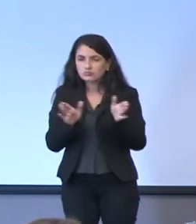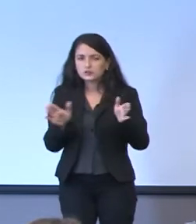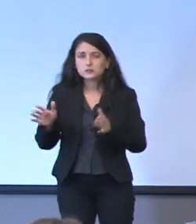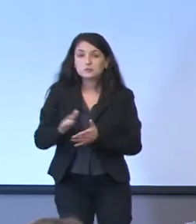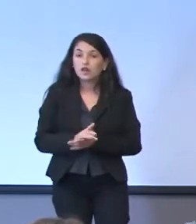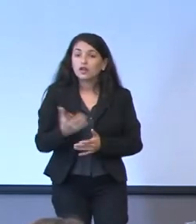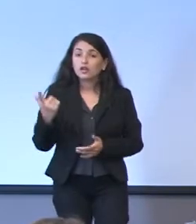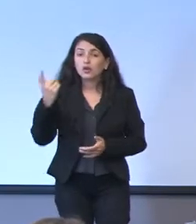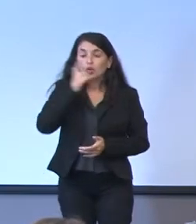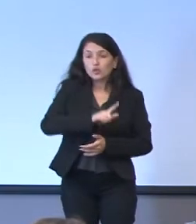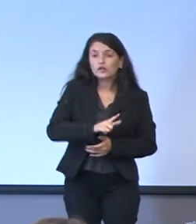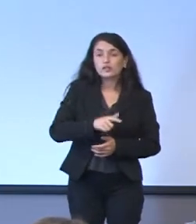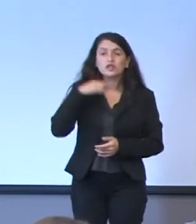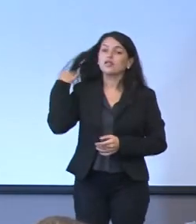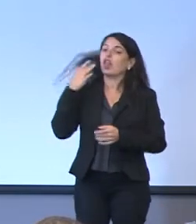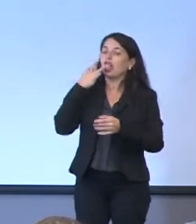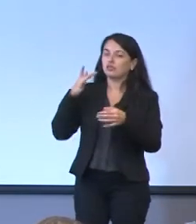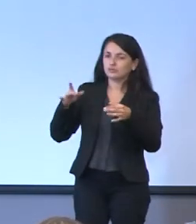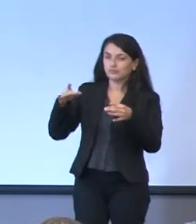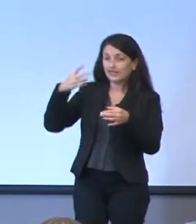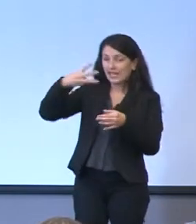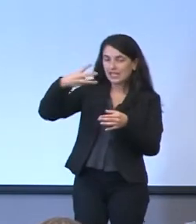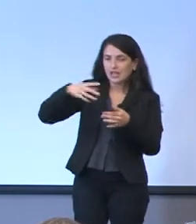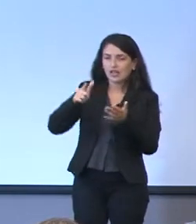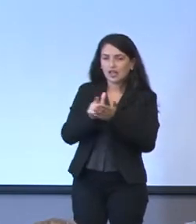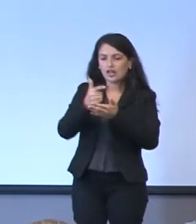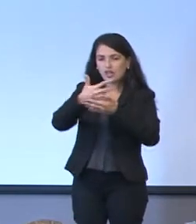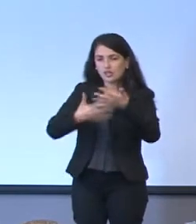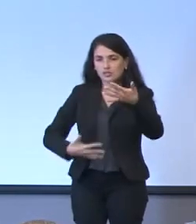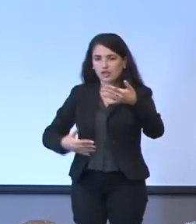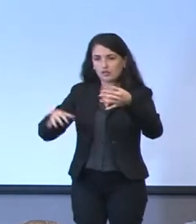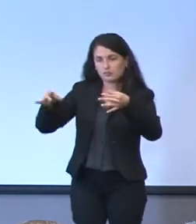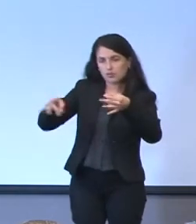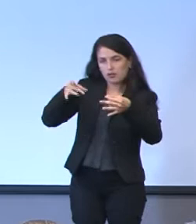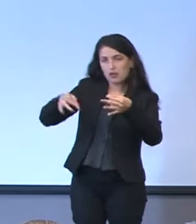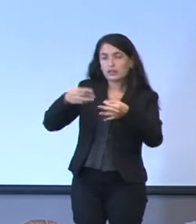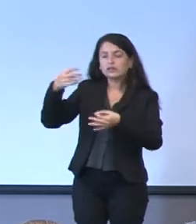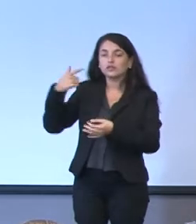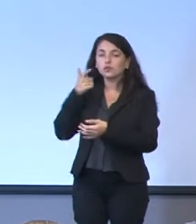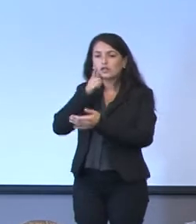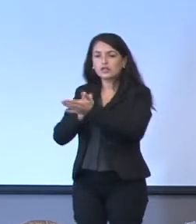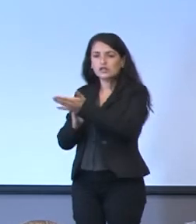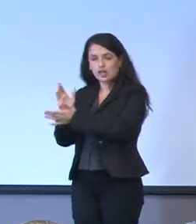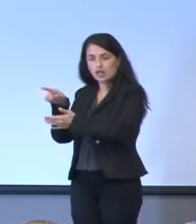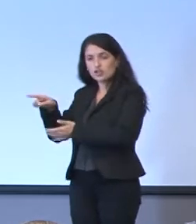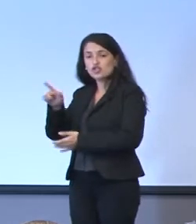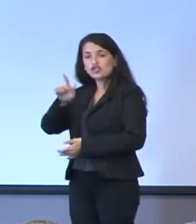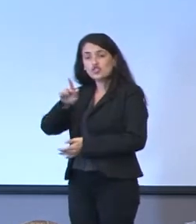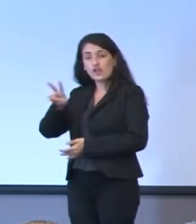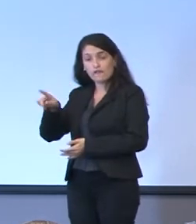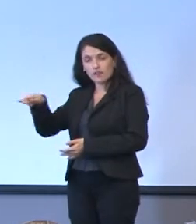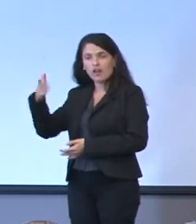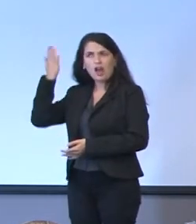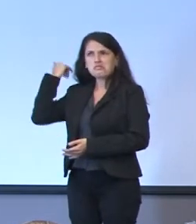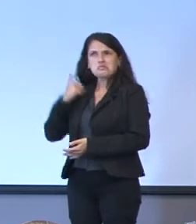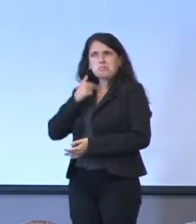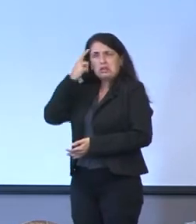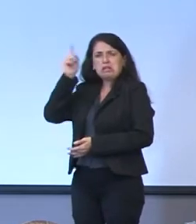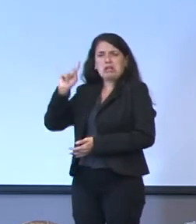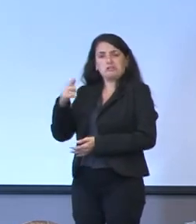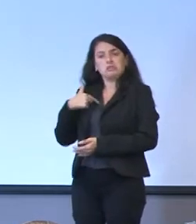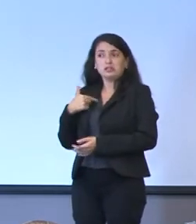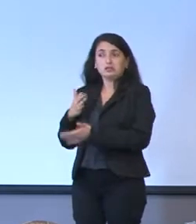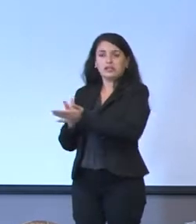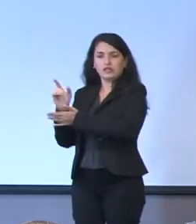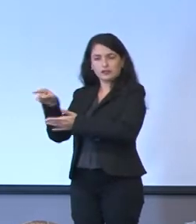na 3ª lista de espera e acabei entrando na GV, que, enfim, nem fazia parte do meu sonho. Mas a